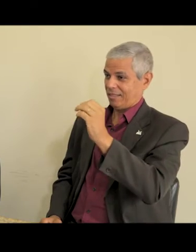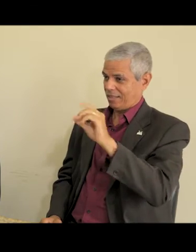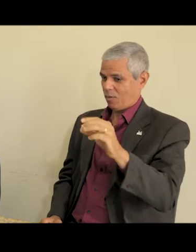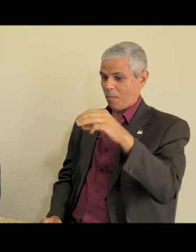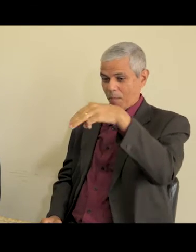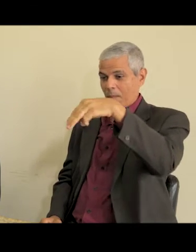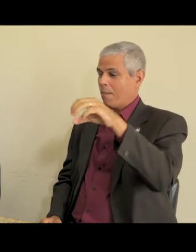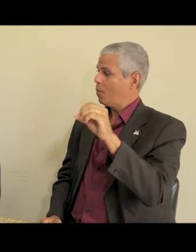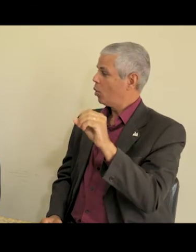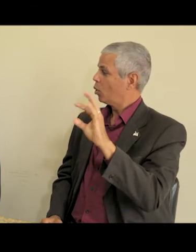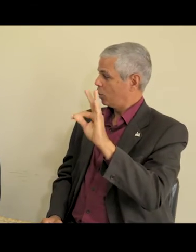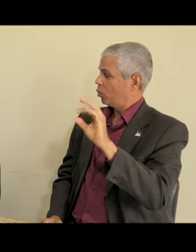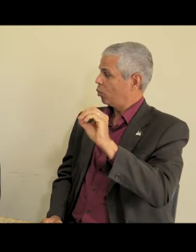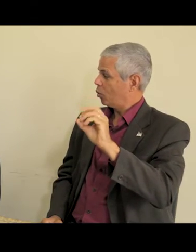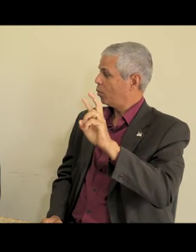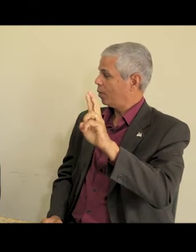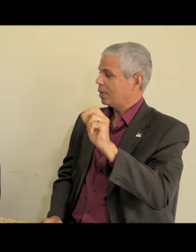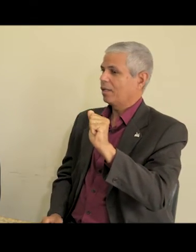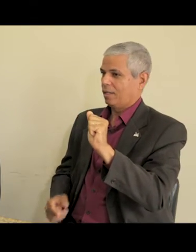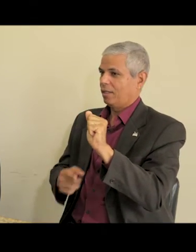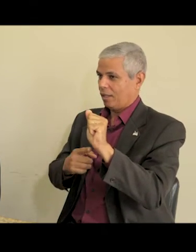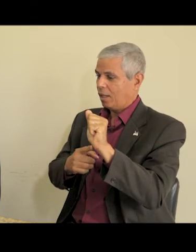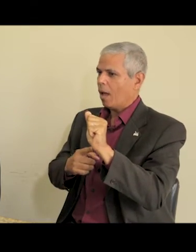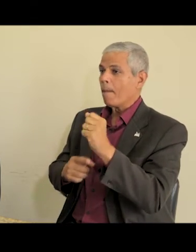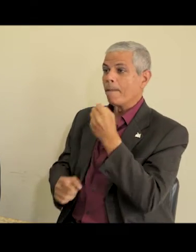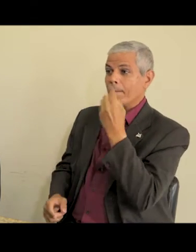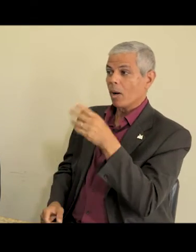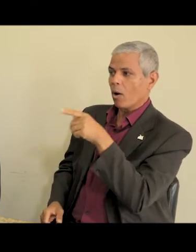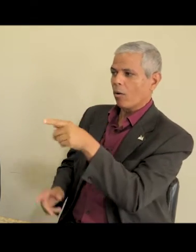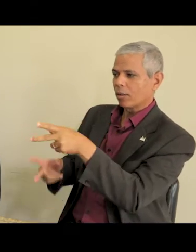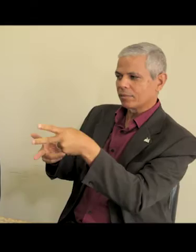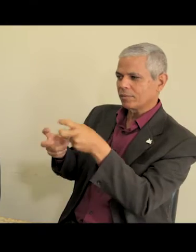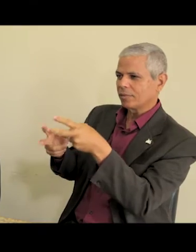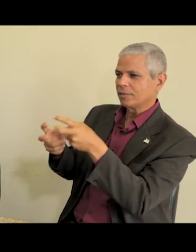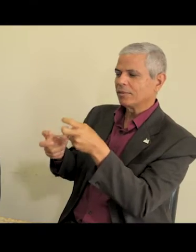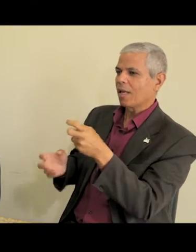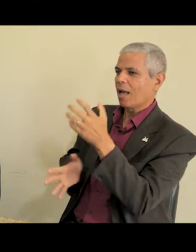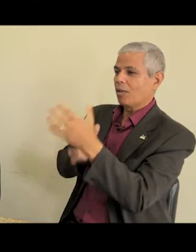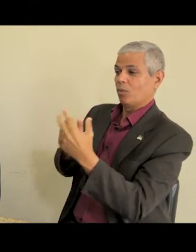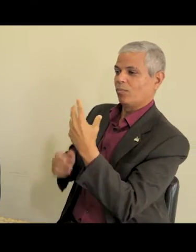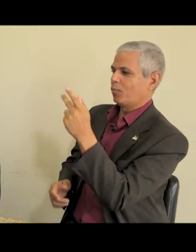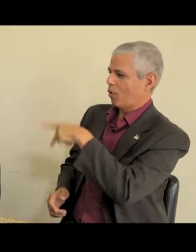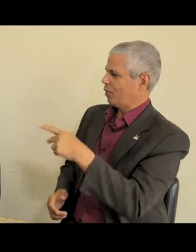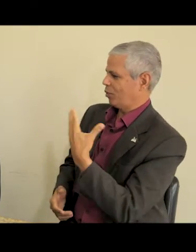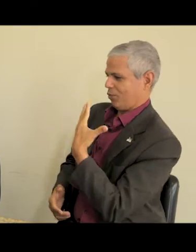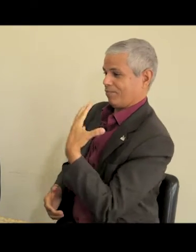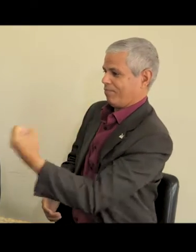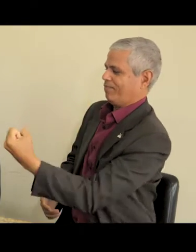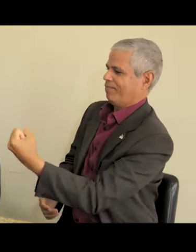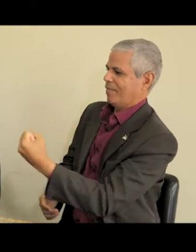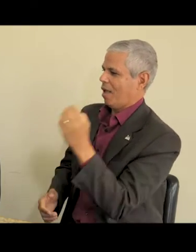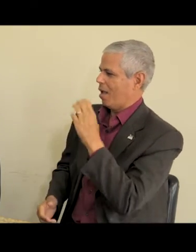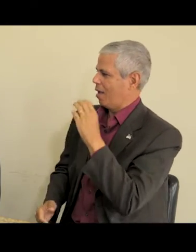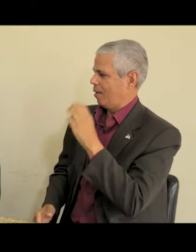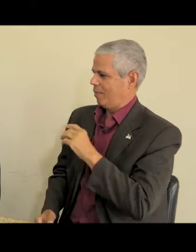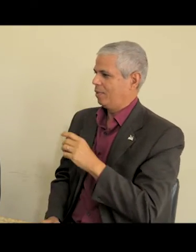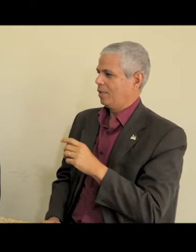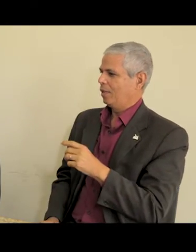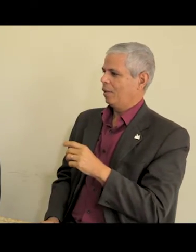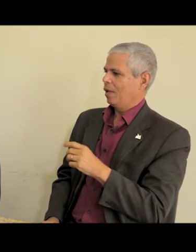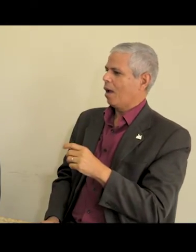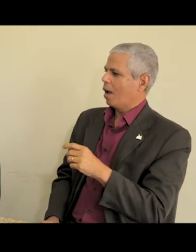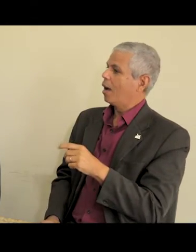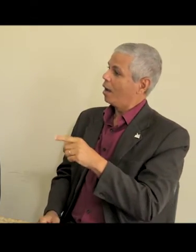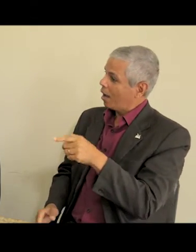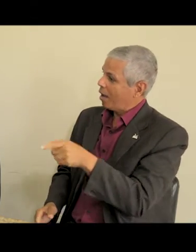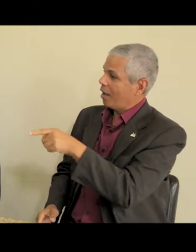vai receber essa mensagem e ter também, principalmente, a coordenação motora. Ela vai ter que entender o que o professor,